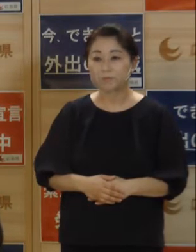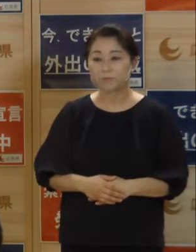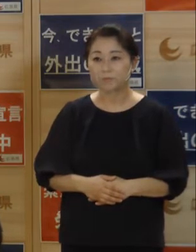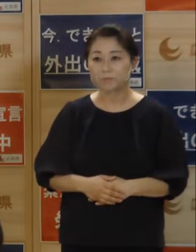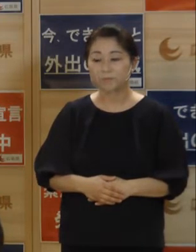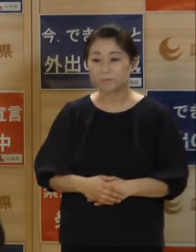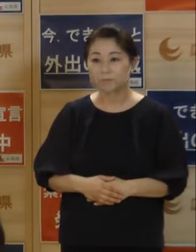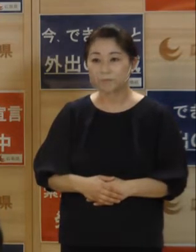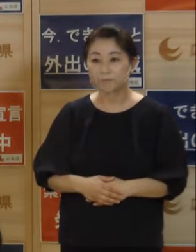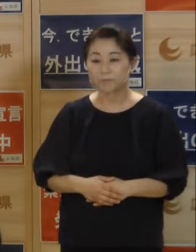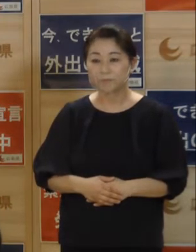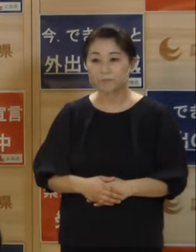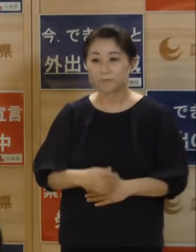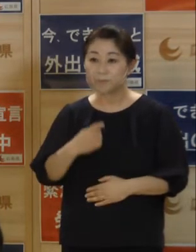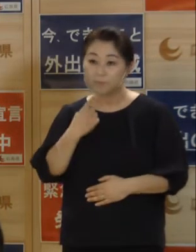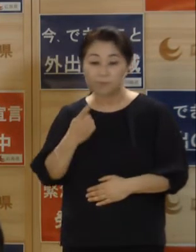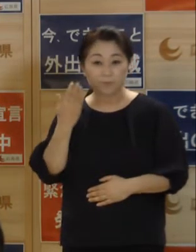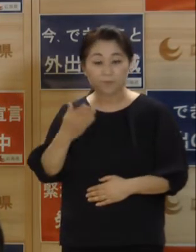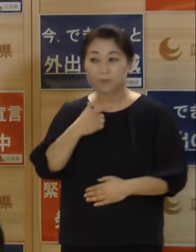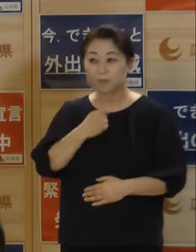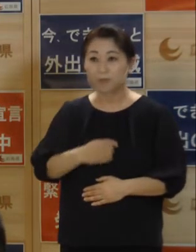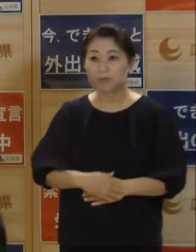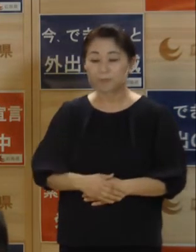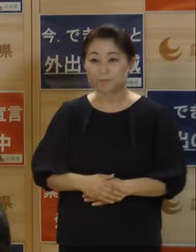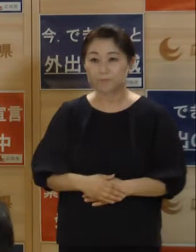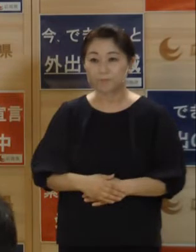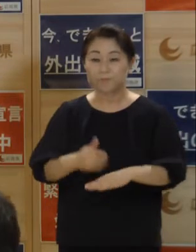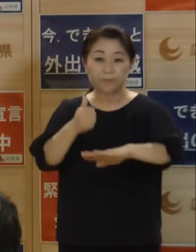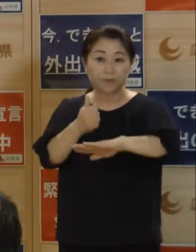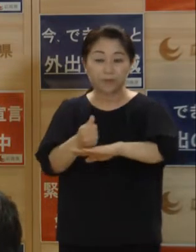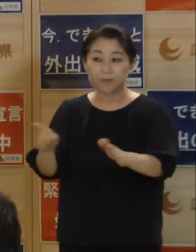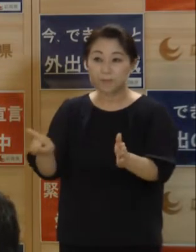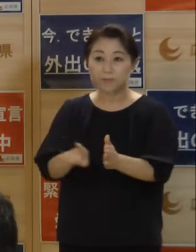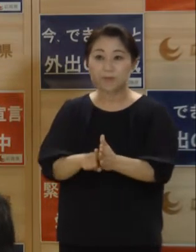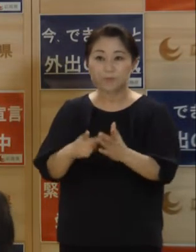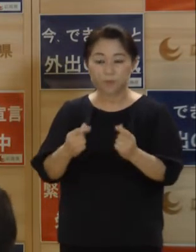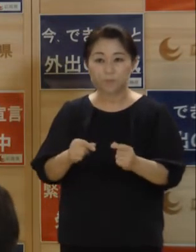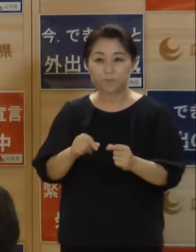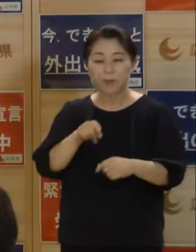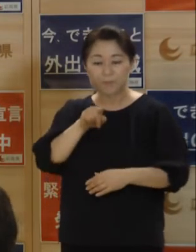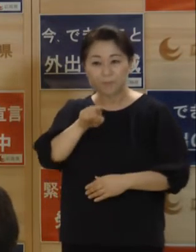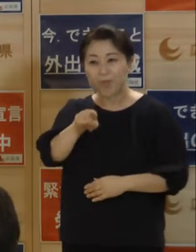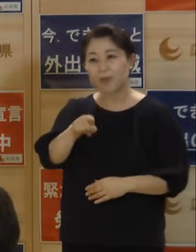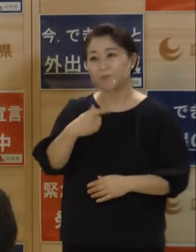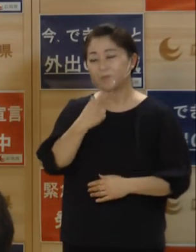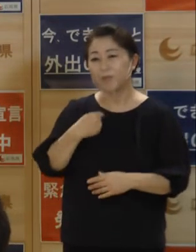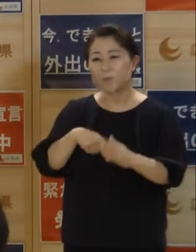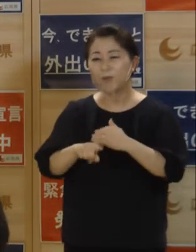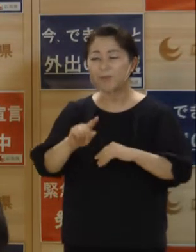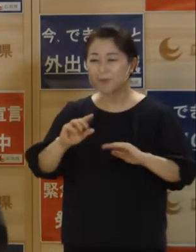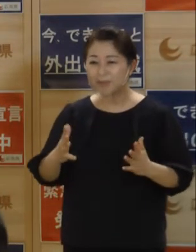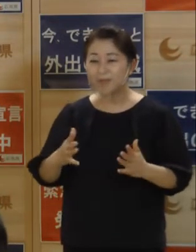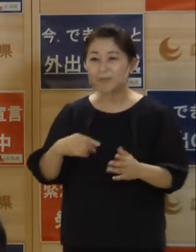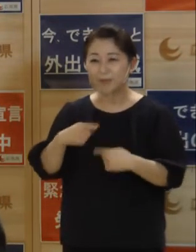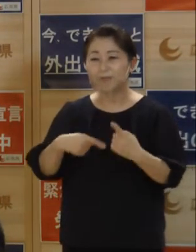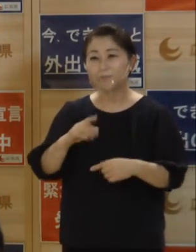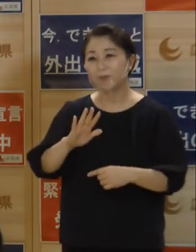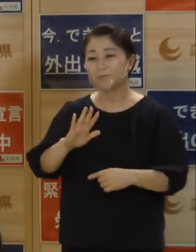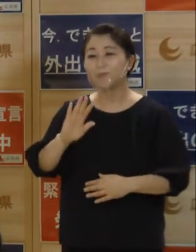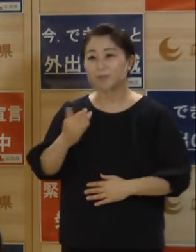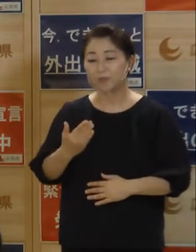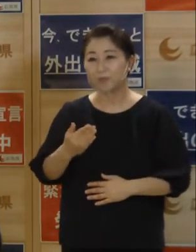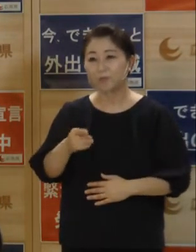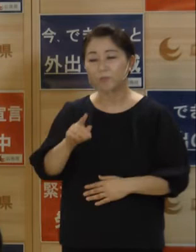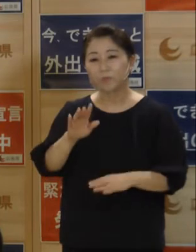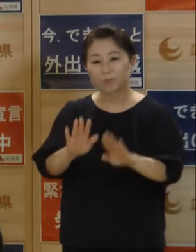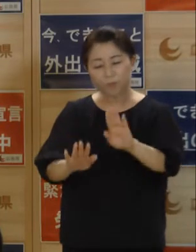すいません。知事はこれまでにもその例えば、命令したいわけではないというお話もありましたけれども、このような